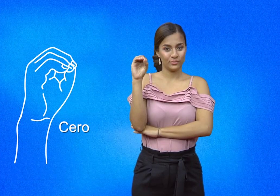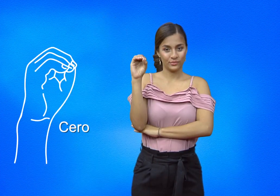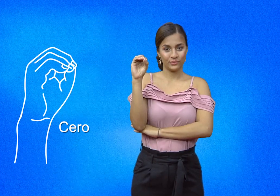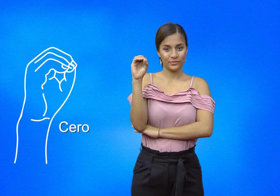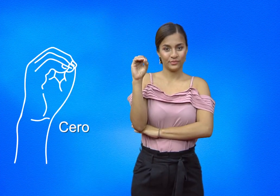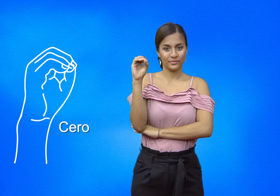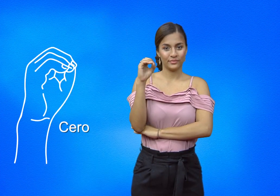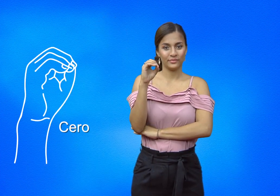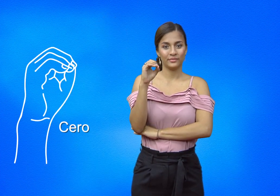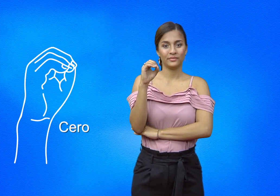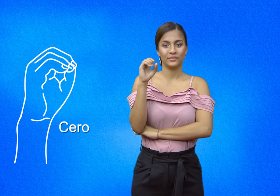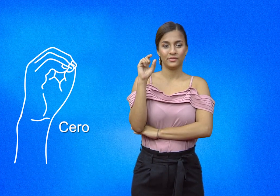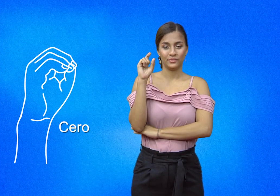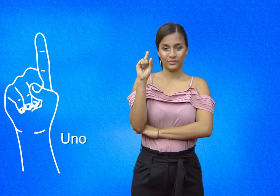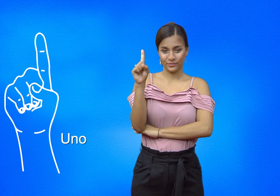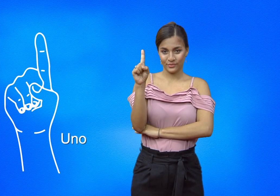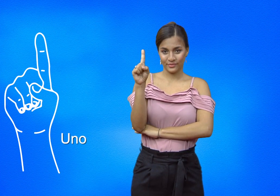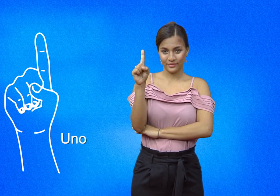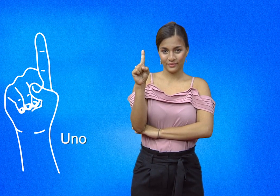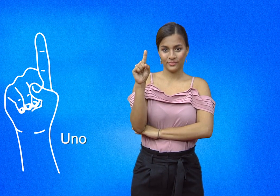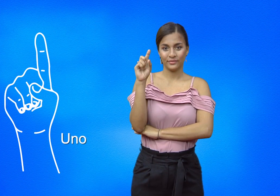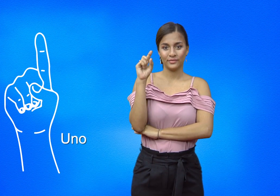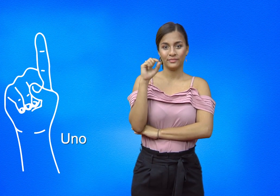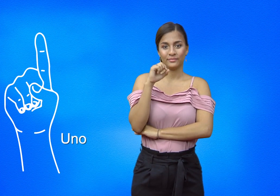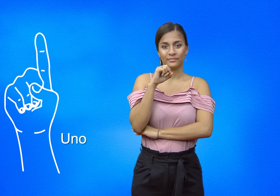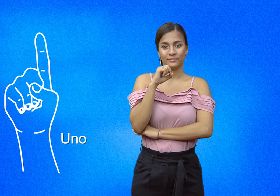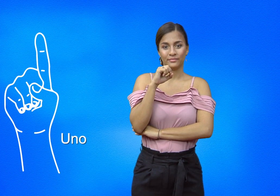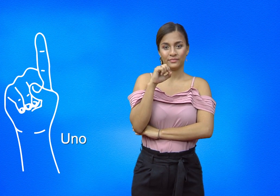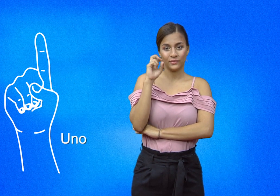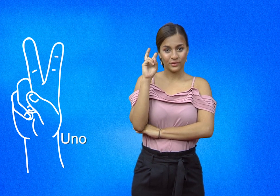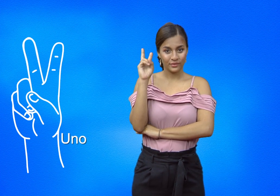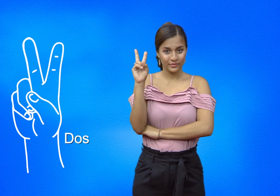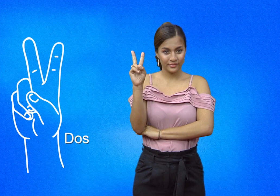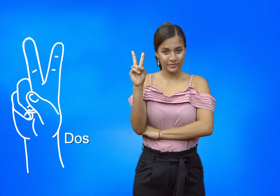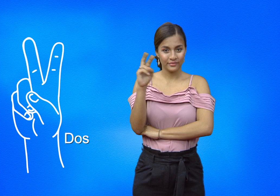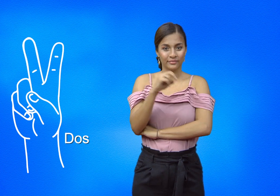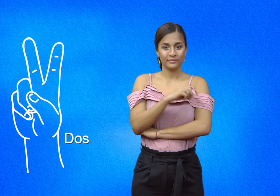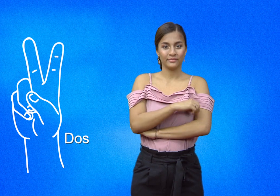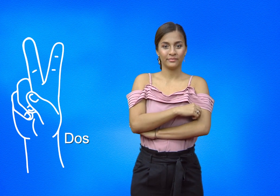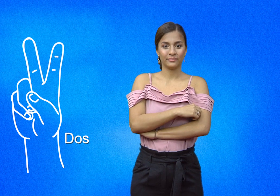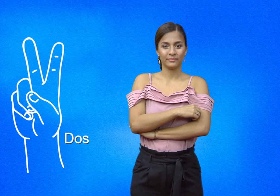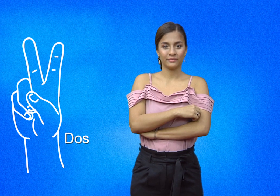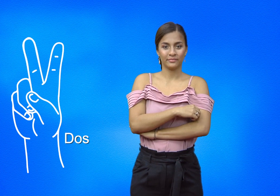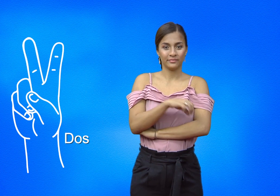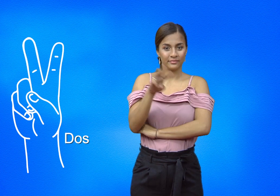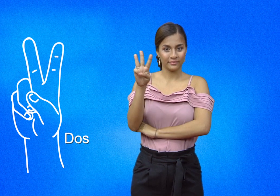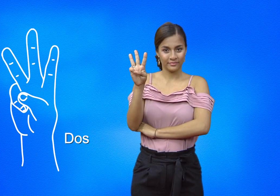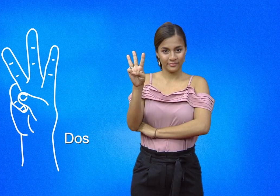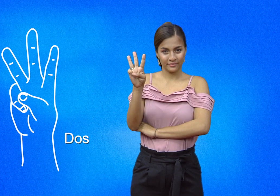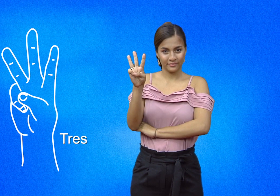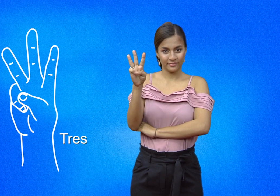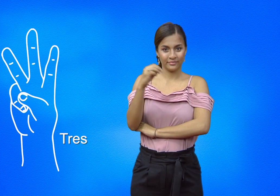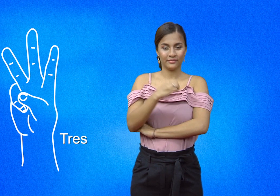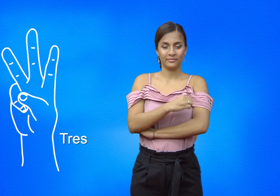0 1 2 3